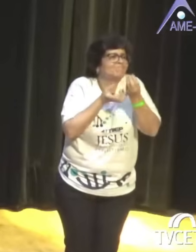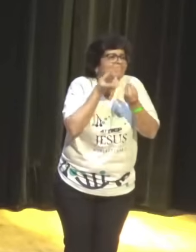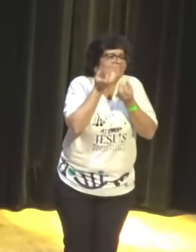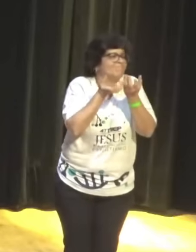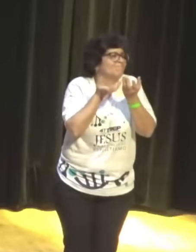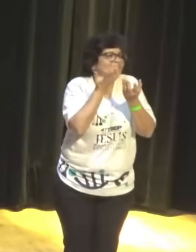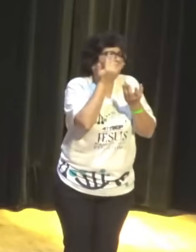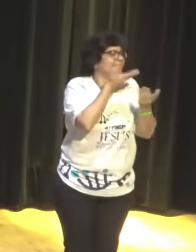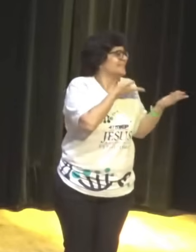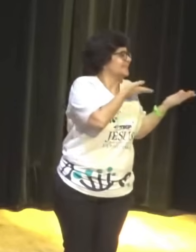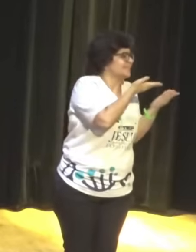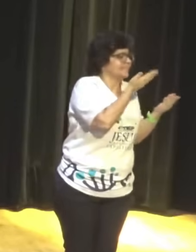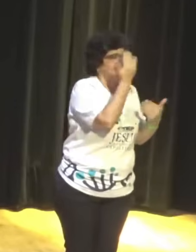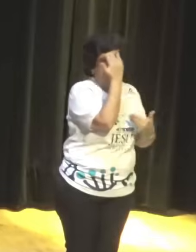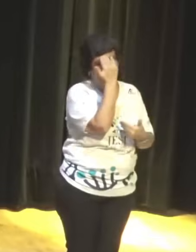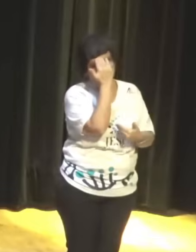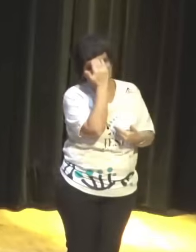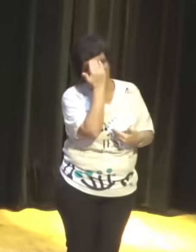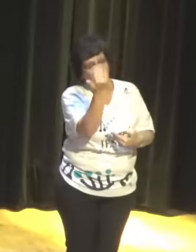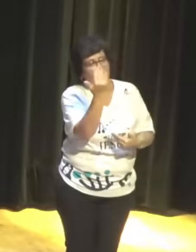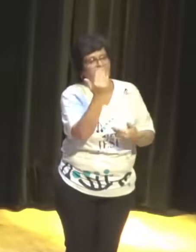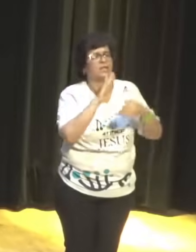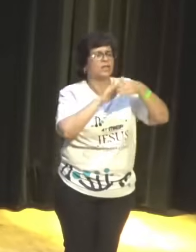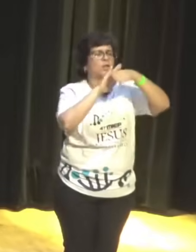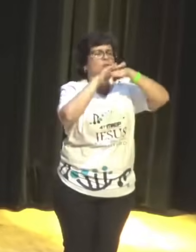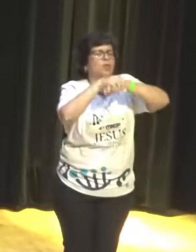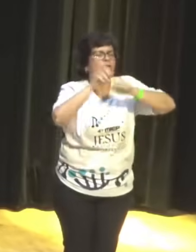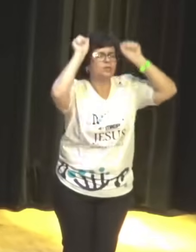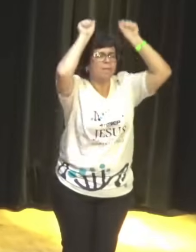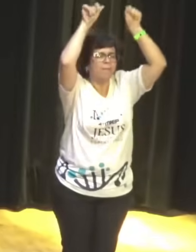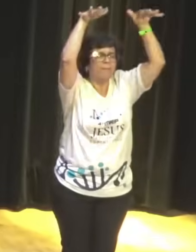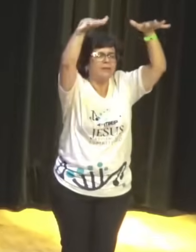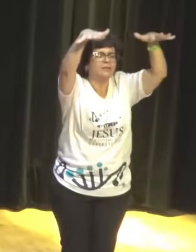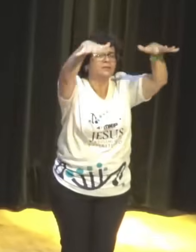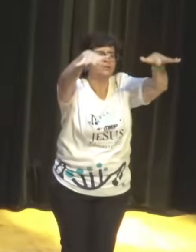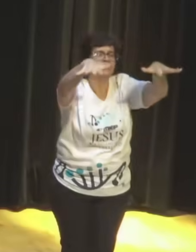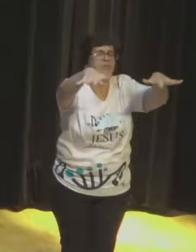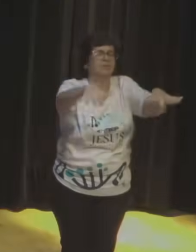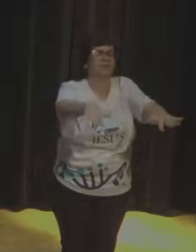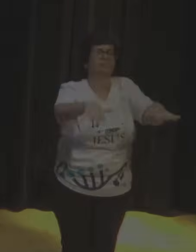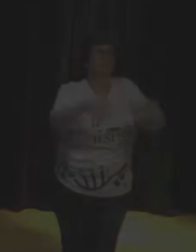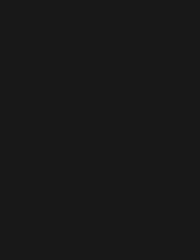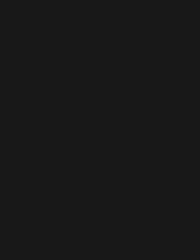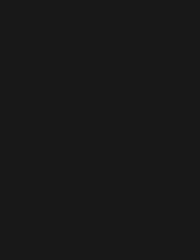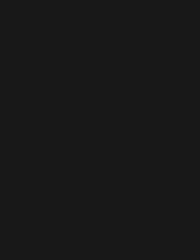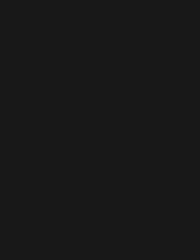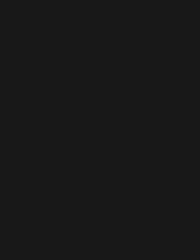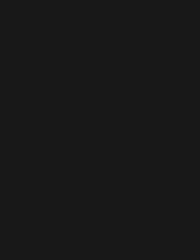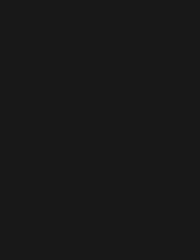palavras muito obrigado uma noite abençoada para você i